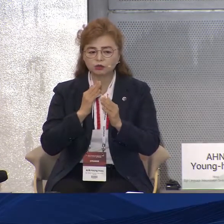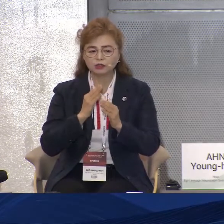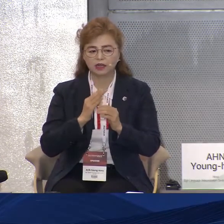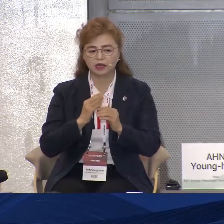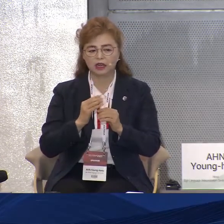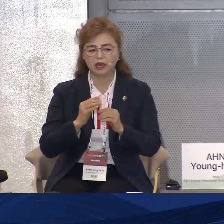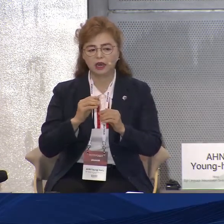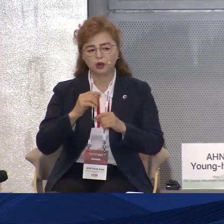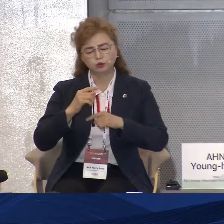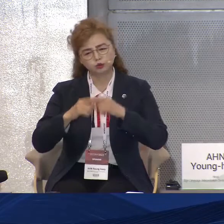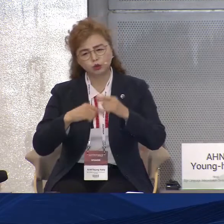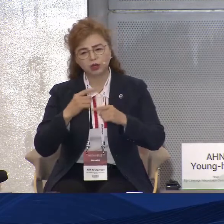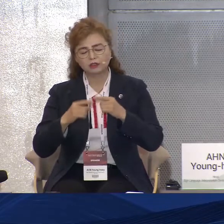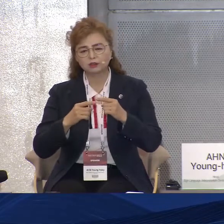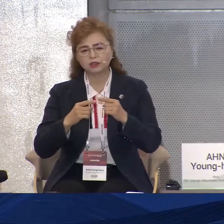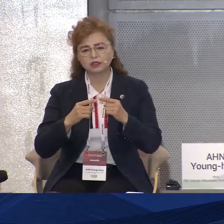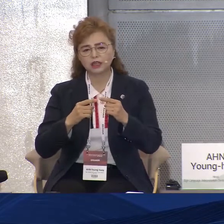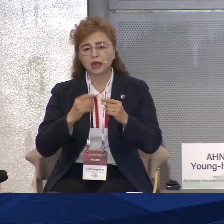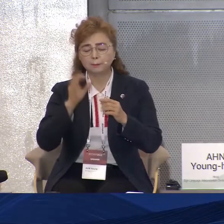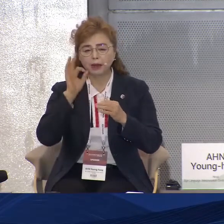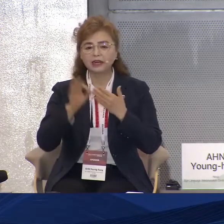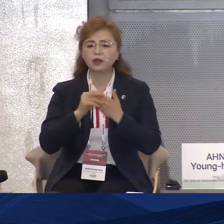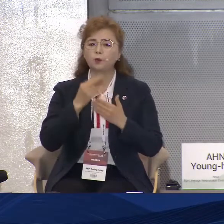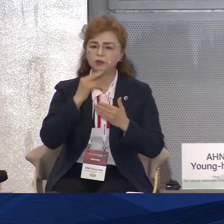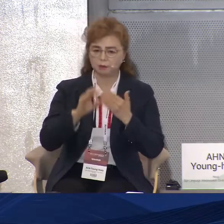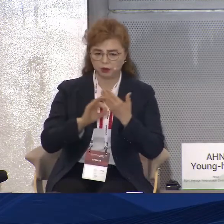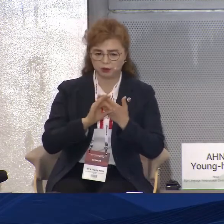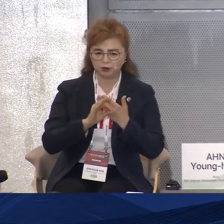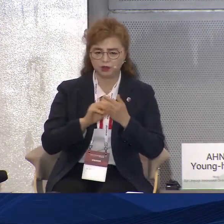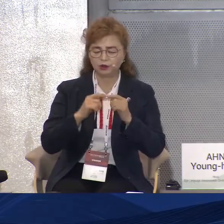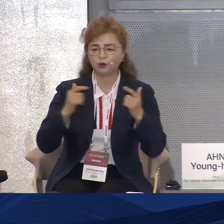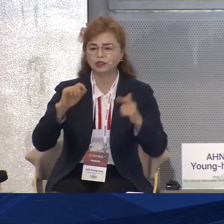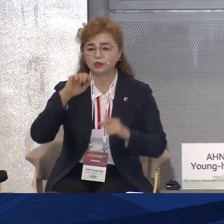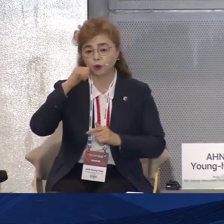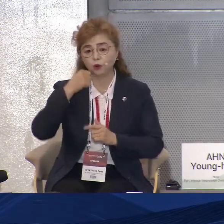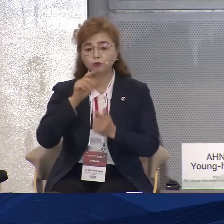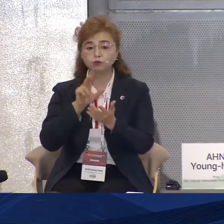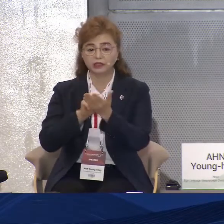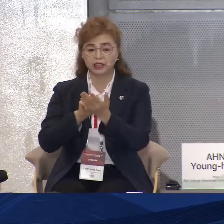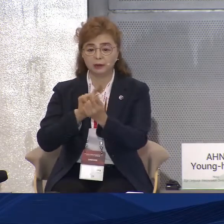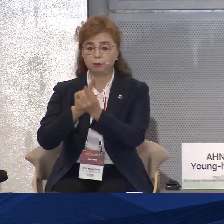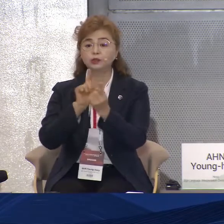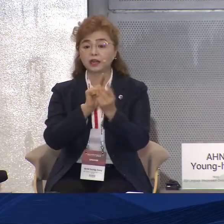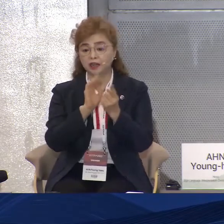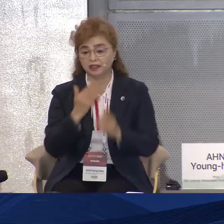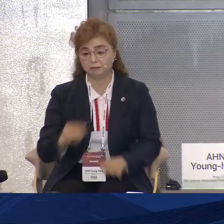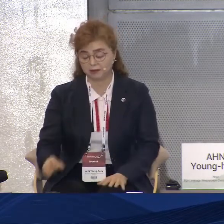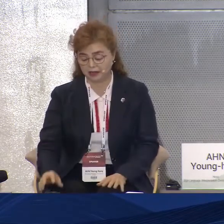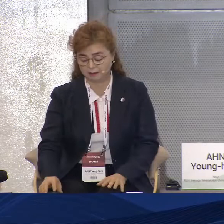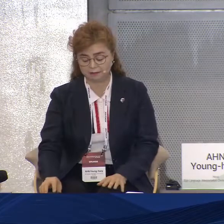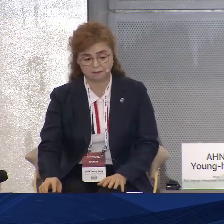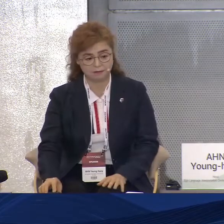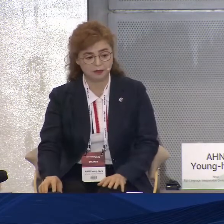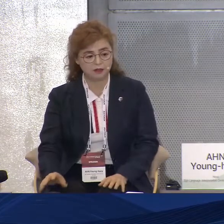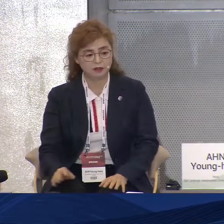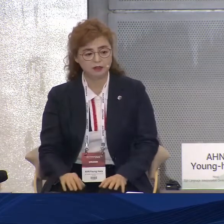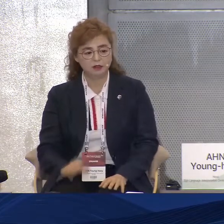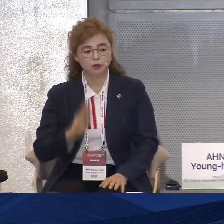농인에게 있어서는 이렇게 수어 같은 것이 이렇게 만약에 없다면 여러 가지 어려운 문제에 봉착하게